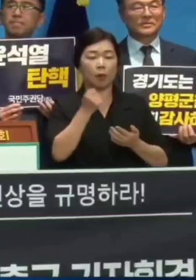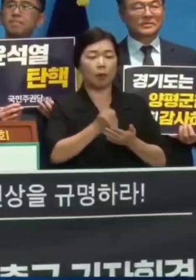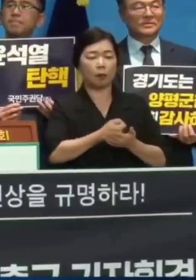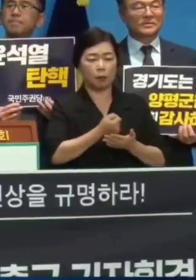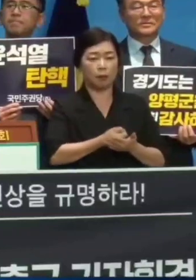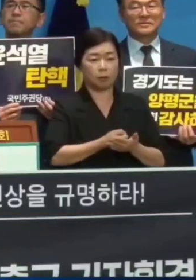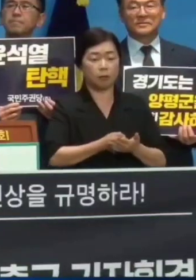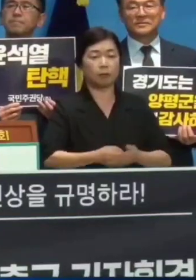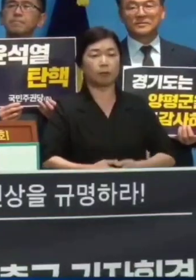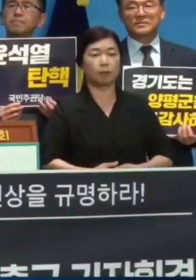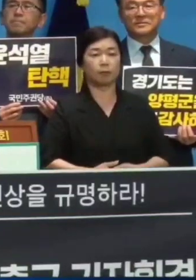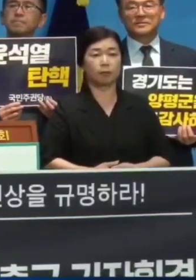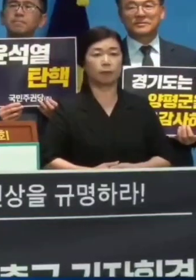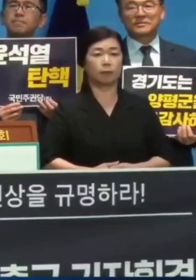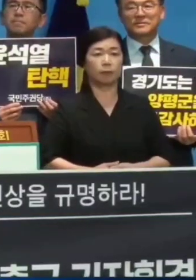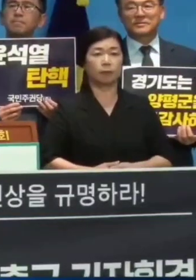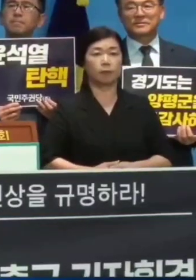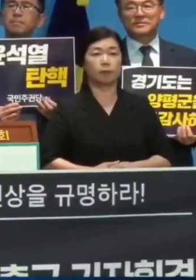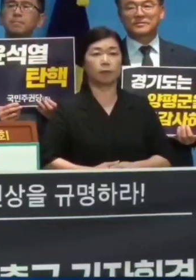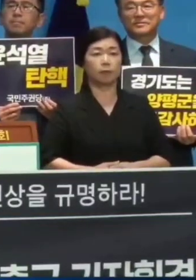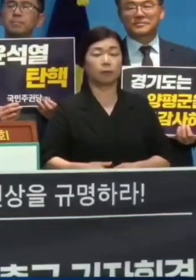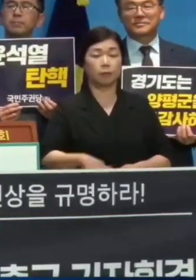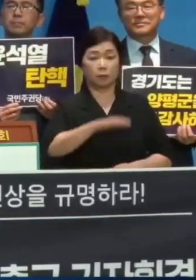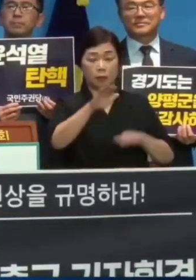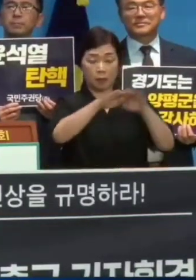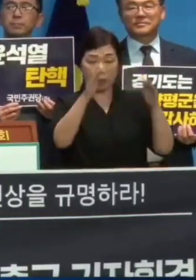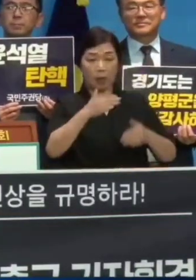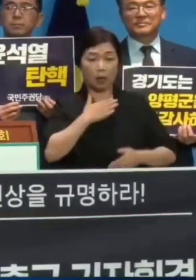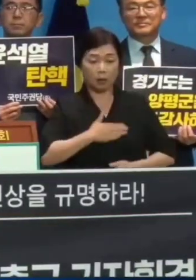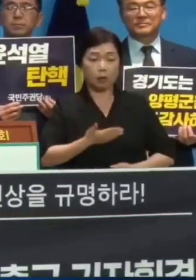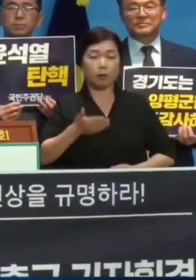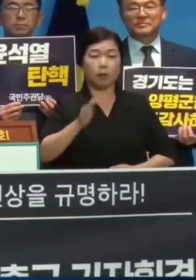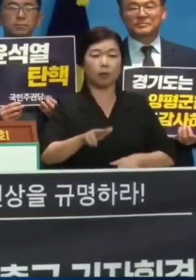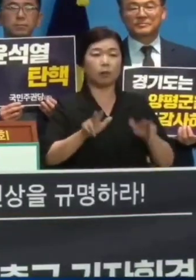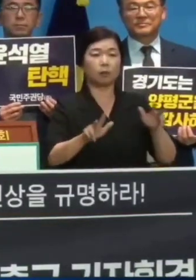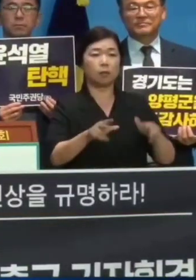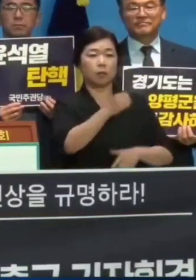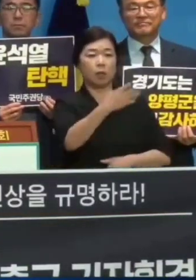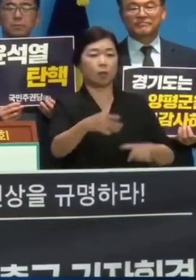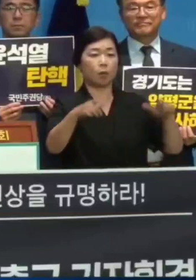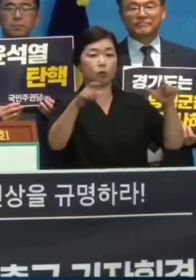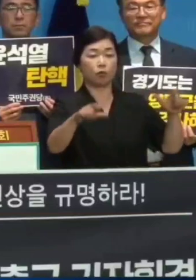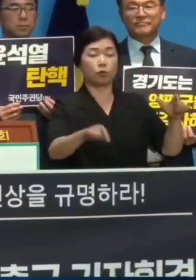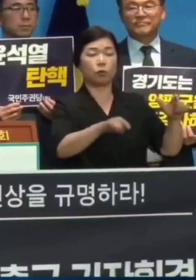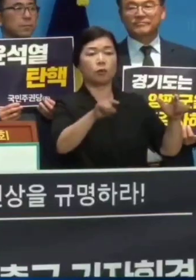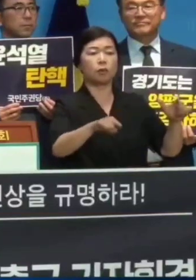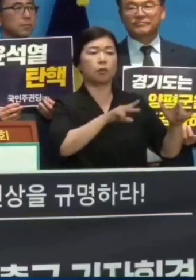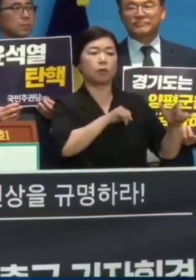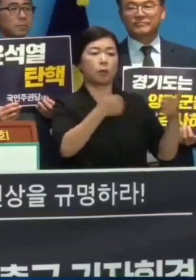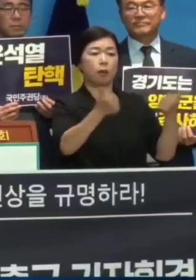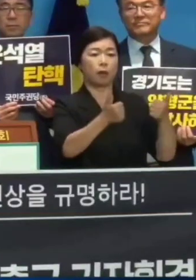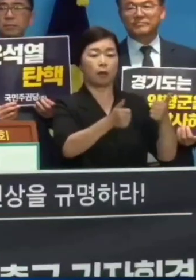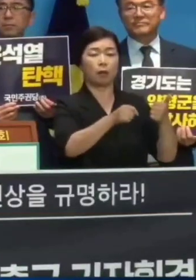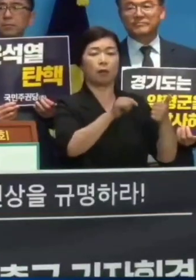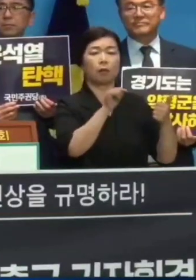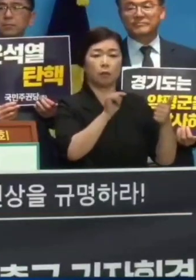안타까운 소식도 함께 전합니다. 다 아시겠지만 지금 양평군 의회에서